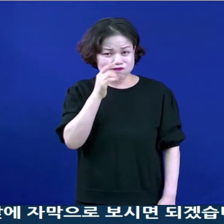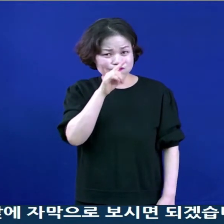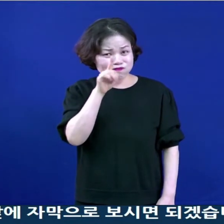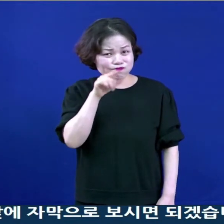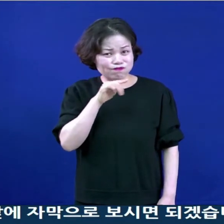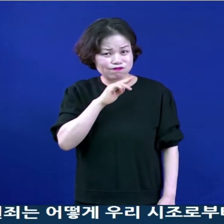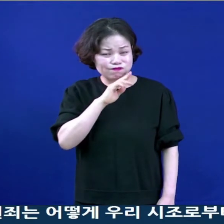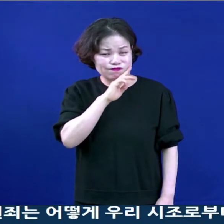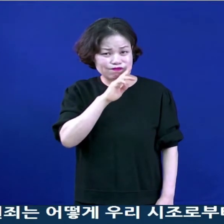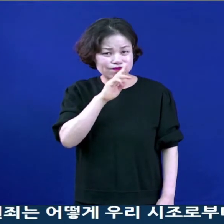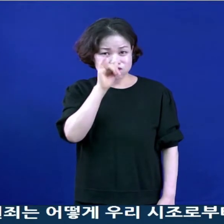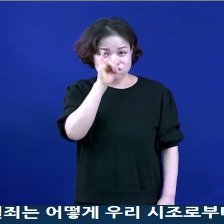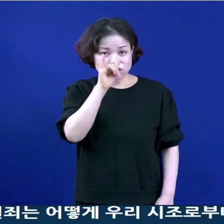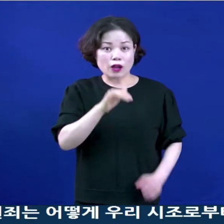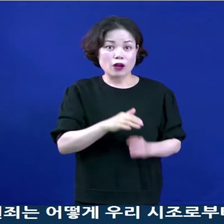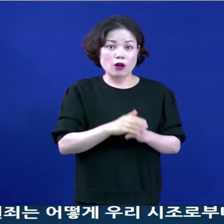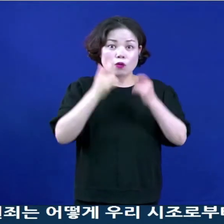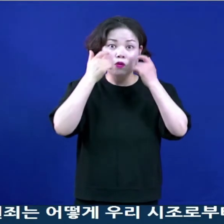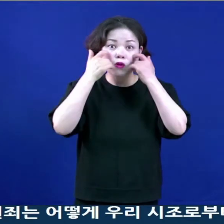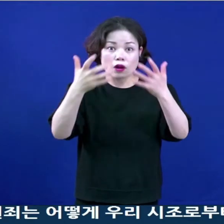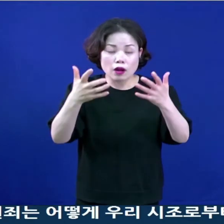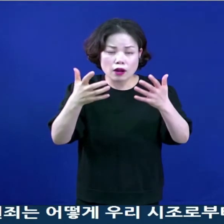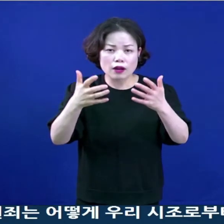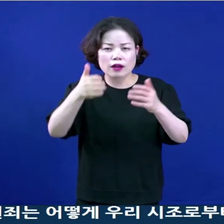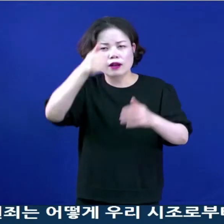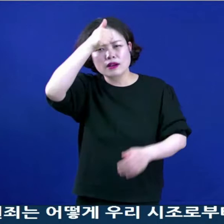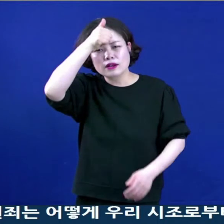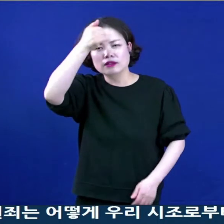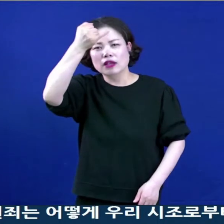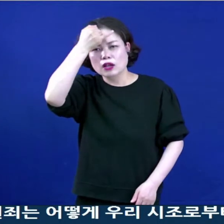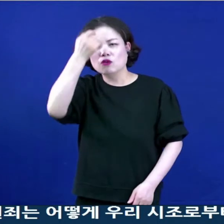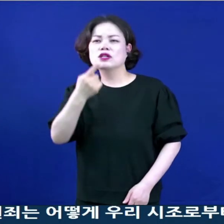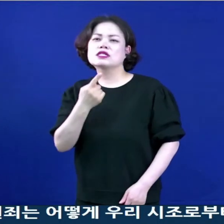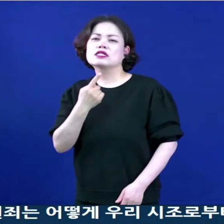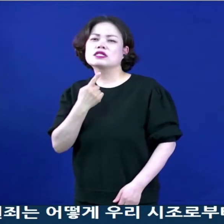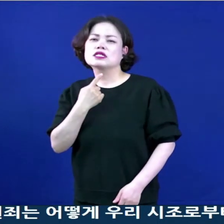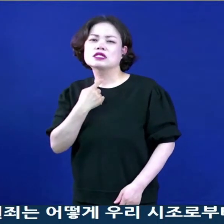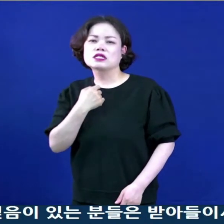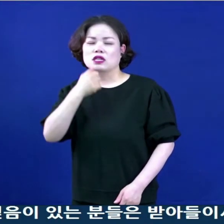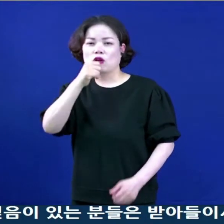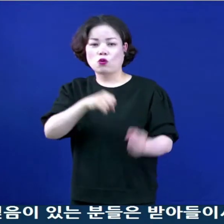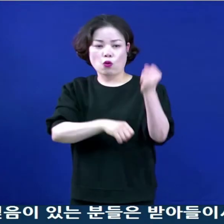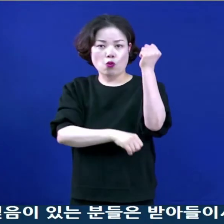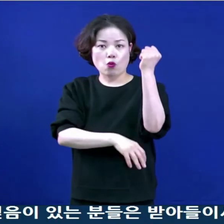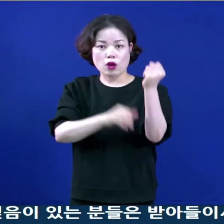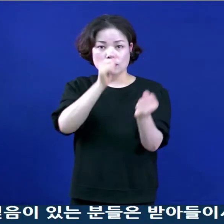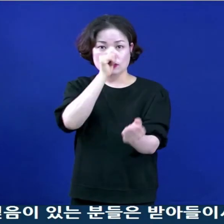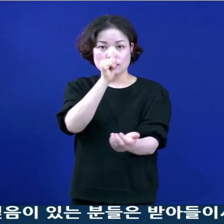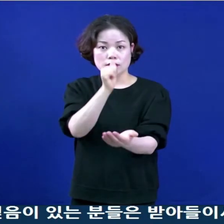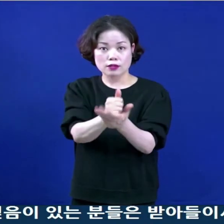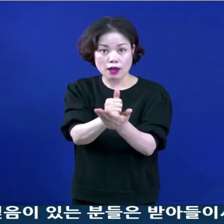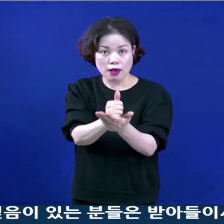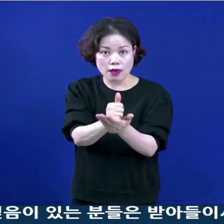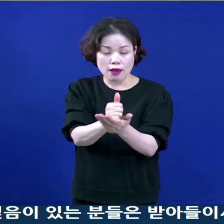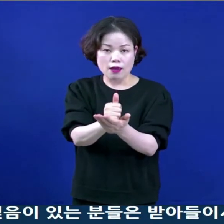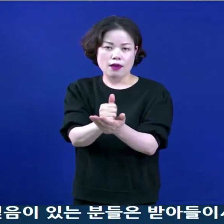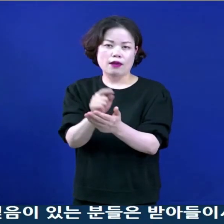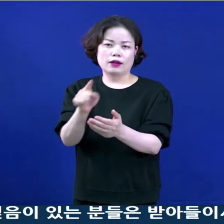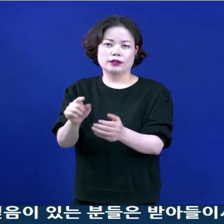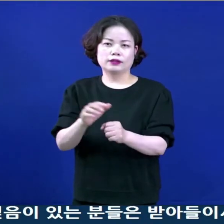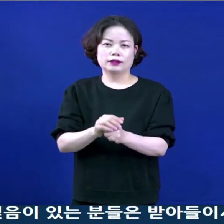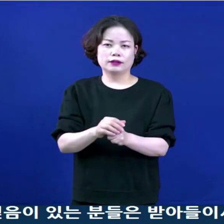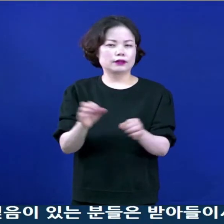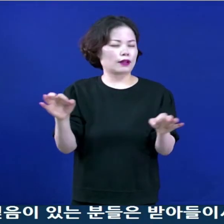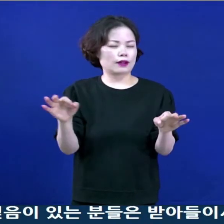되는 부분입니다. 분명한 것은요, 아담과 하와가 지은 죄가 원죄입니다. 이 원죄는 이게